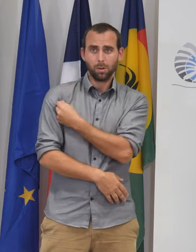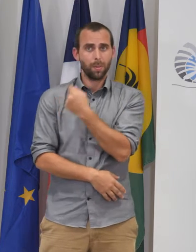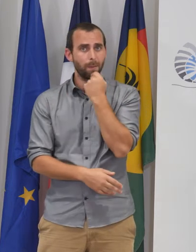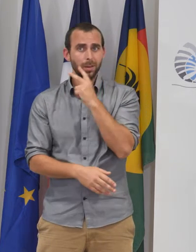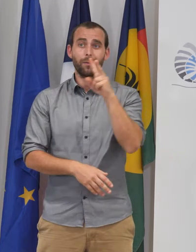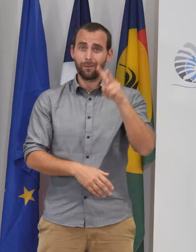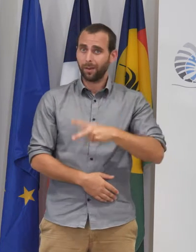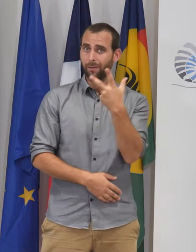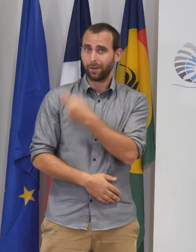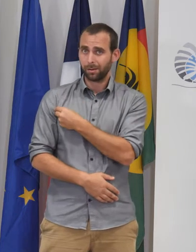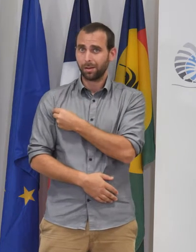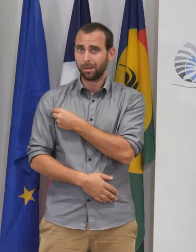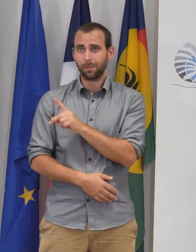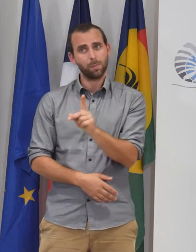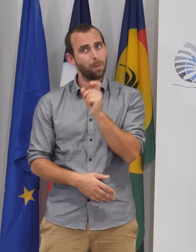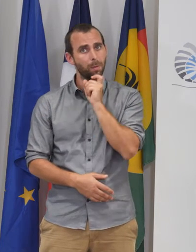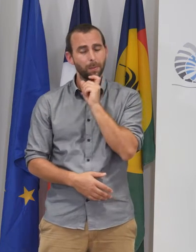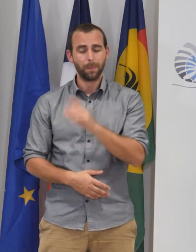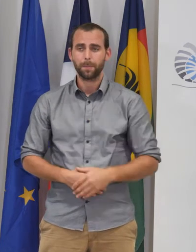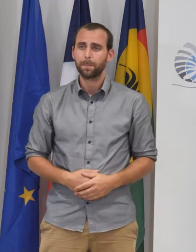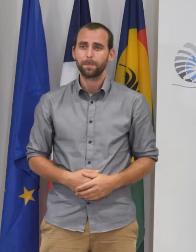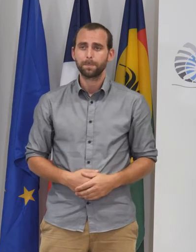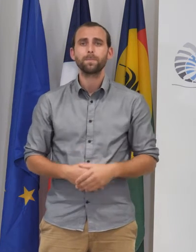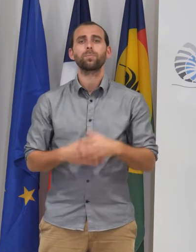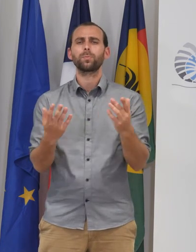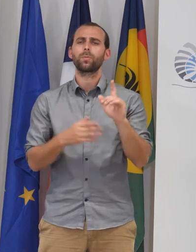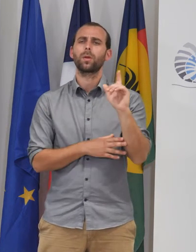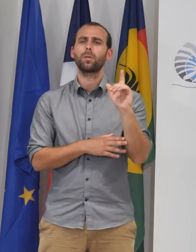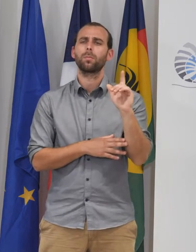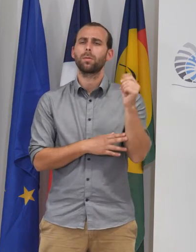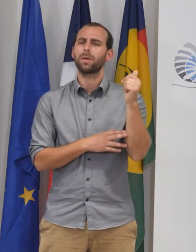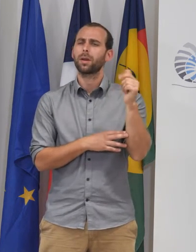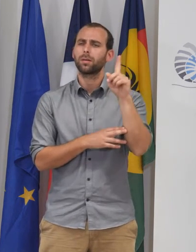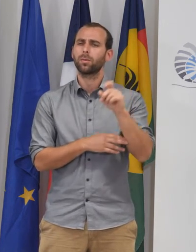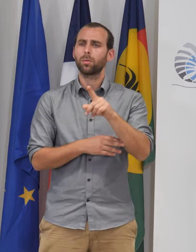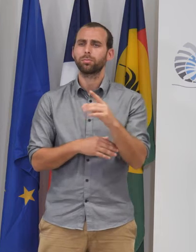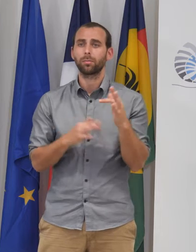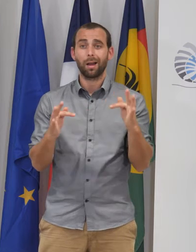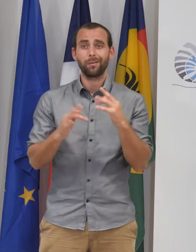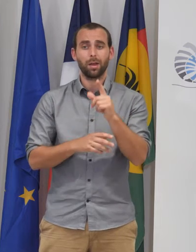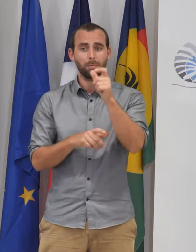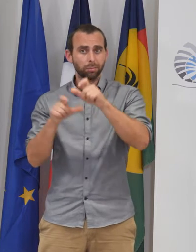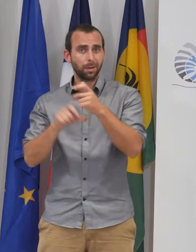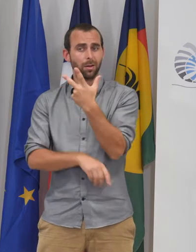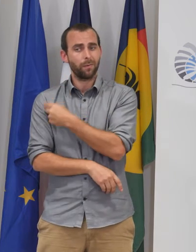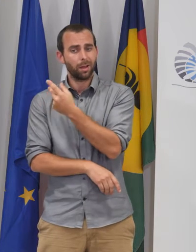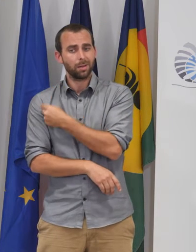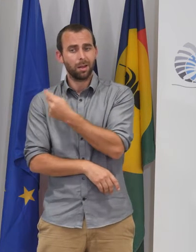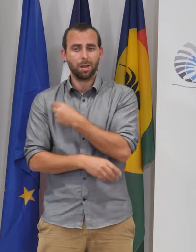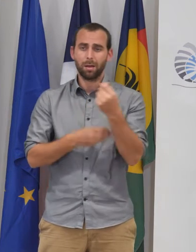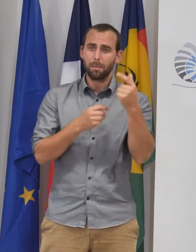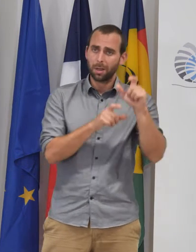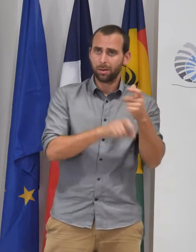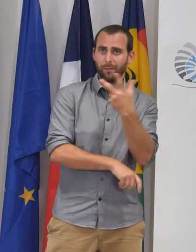vacciné, il faut le rappeler. Et après, le début de votre question. C'était la proportion de vaccinés et de non vaccinés sur les chiffres